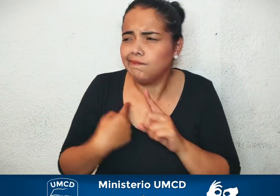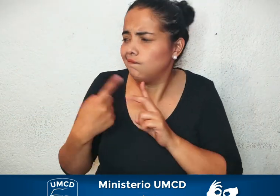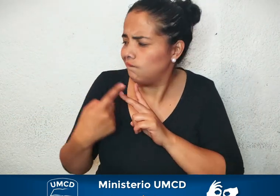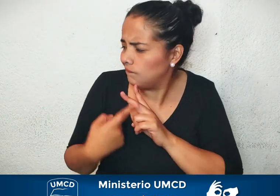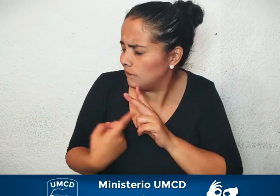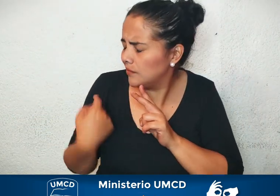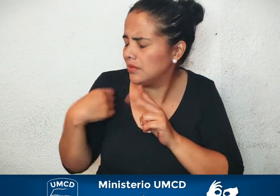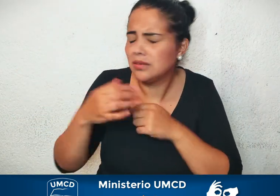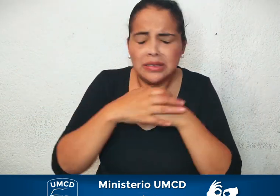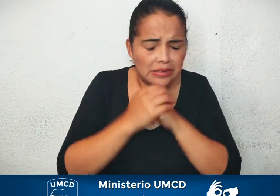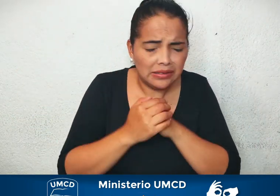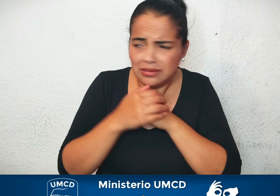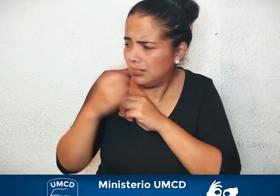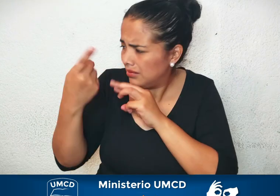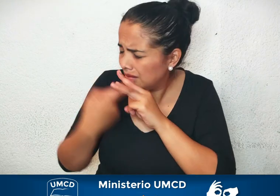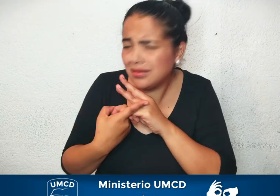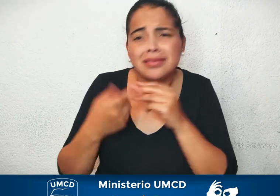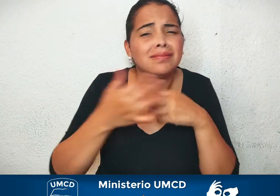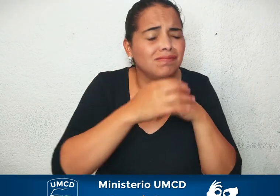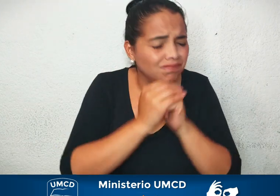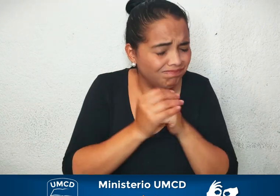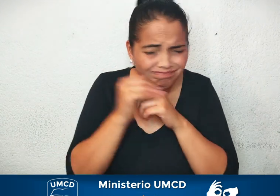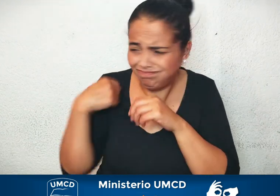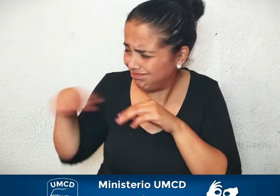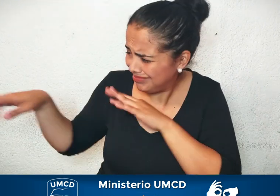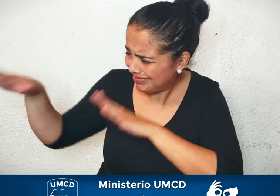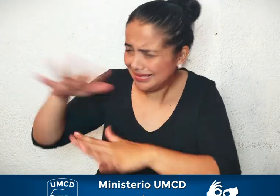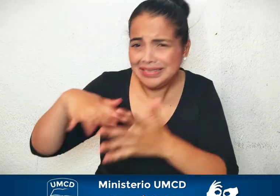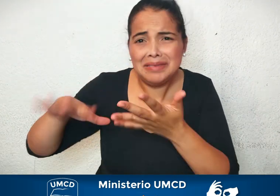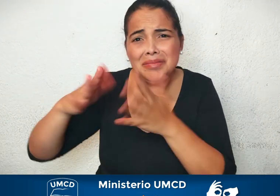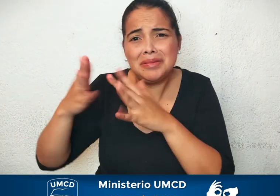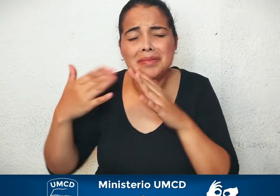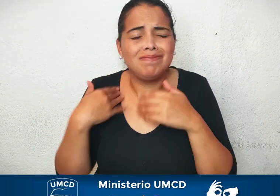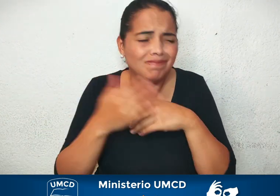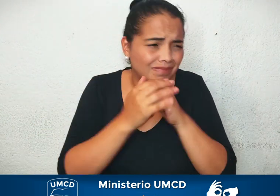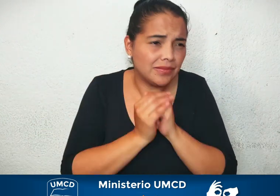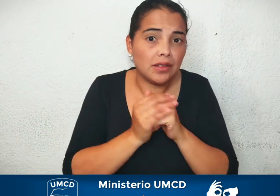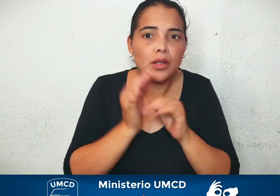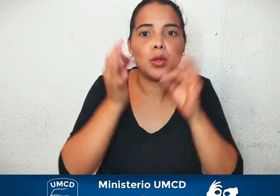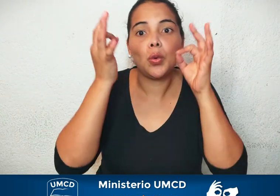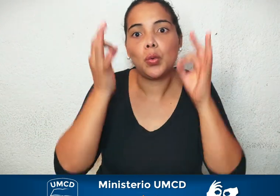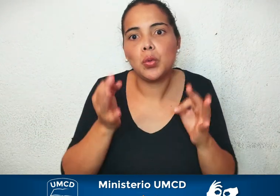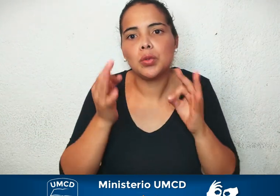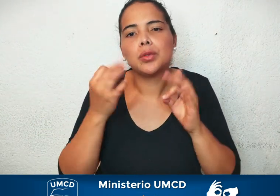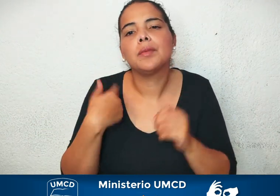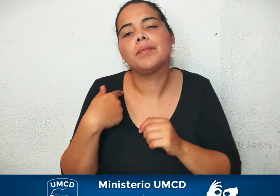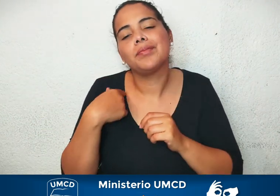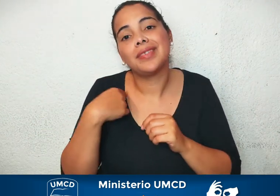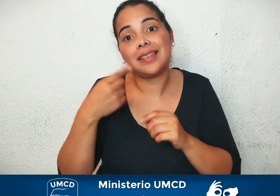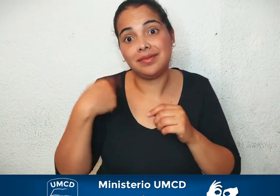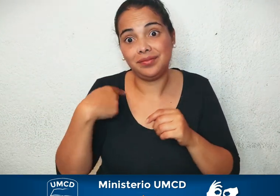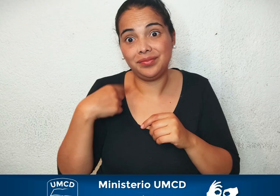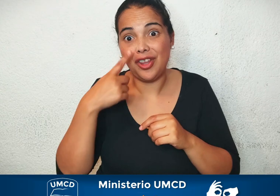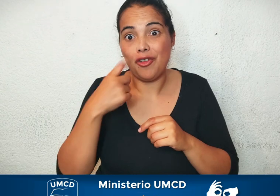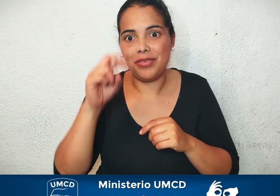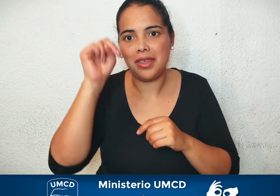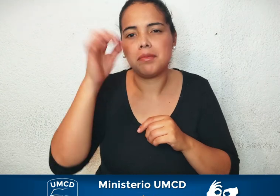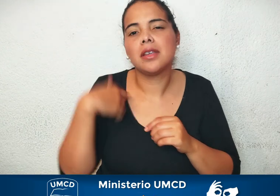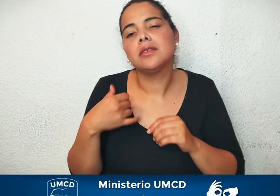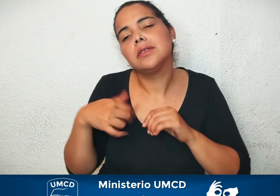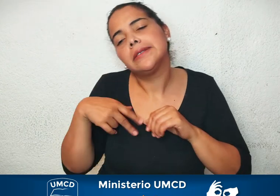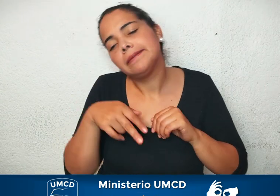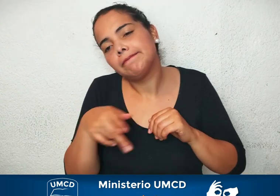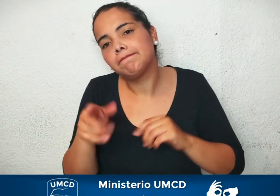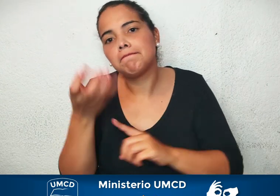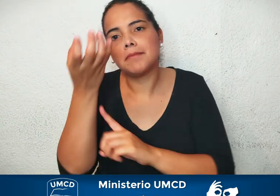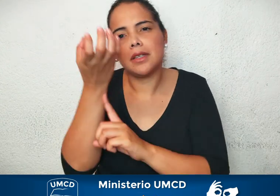acerca y estaba sirviendo, dice la Biblia, estaba sirviéndole el vino al rey. En ese instante el rey le ve